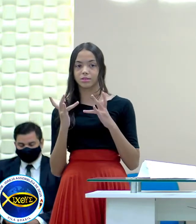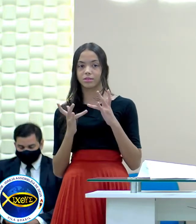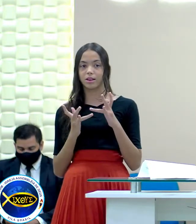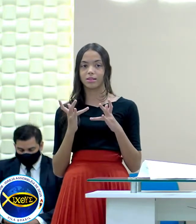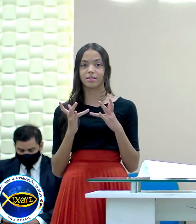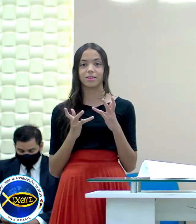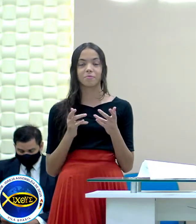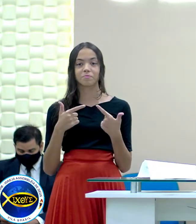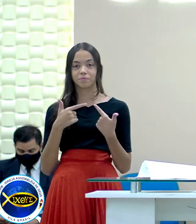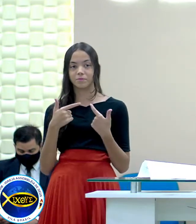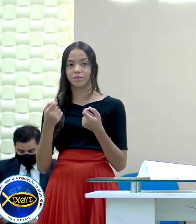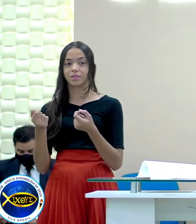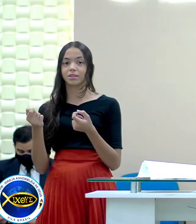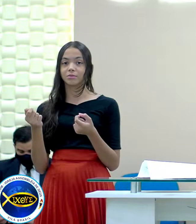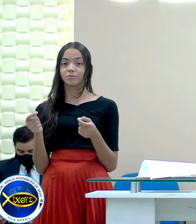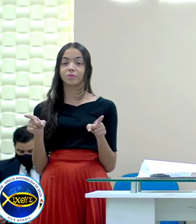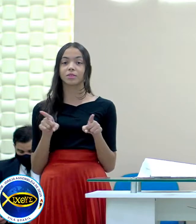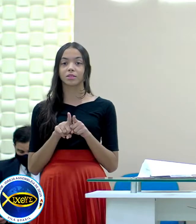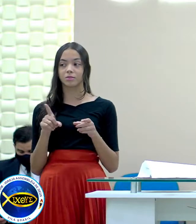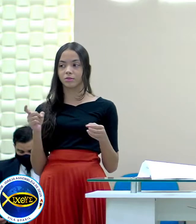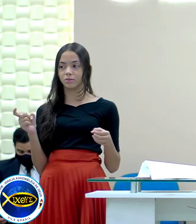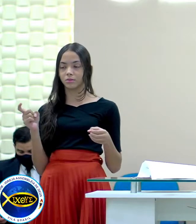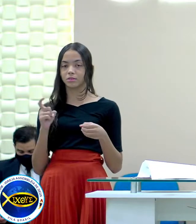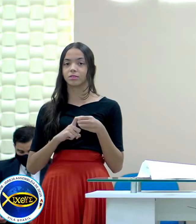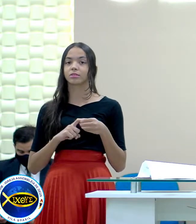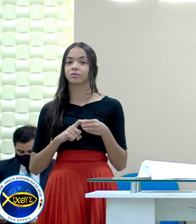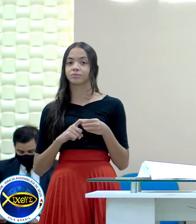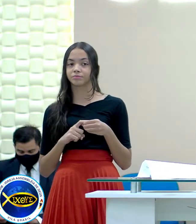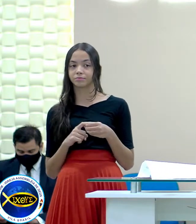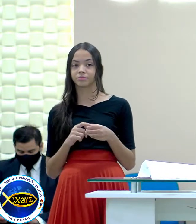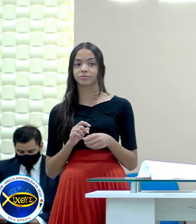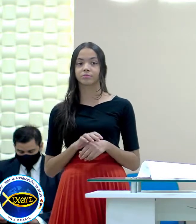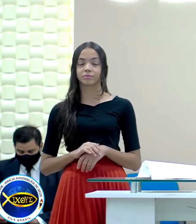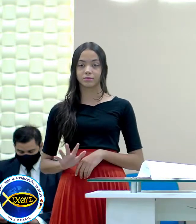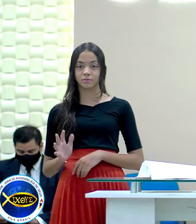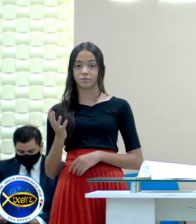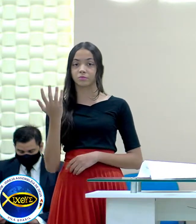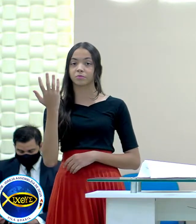voltar para que este compromisso ficasse ou fosse realizado.